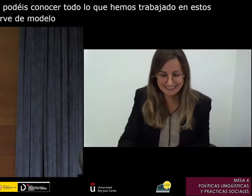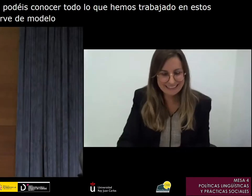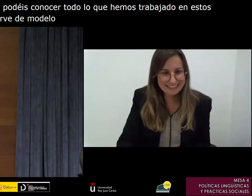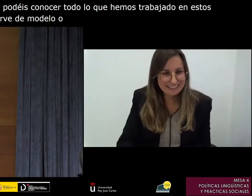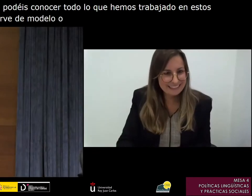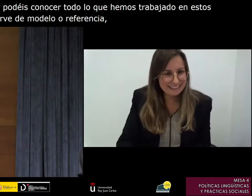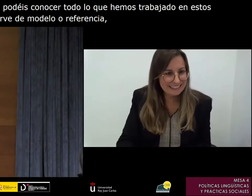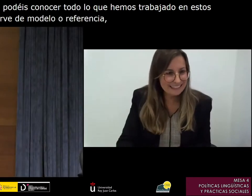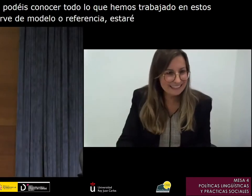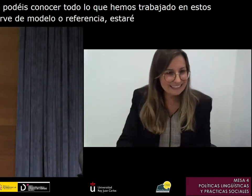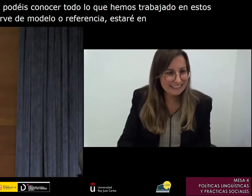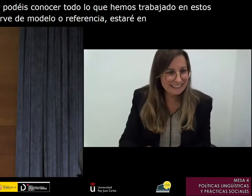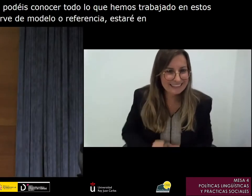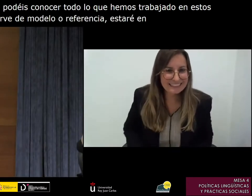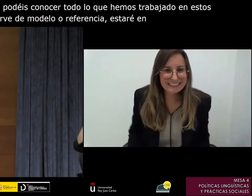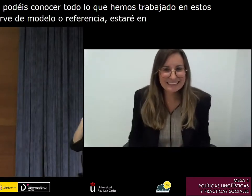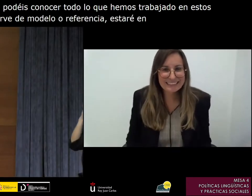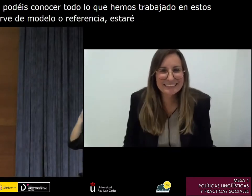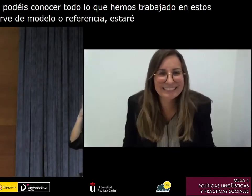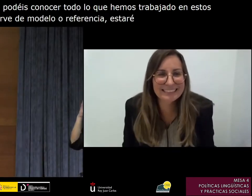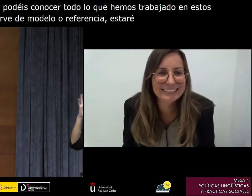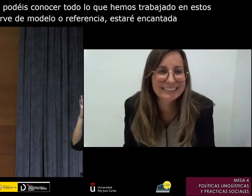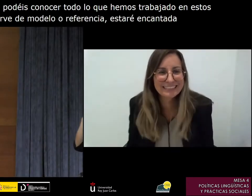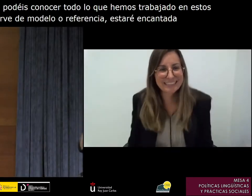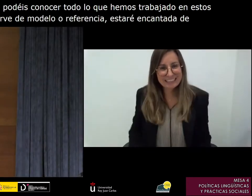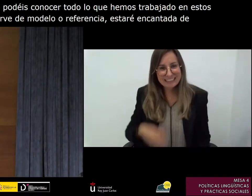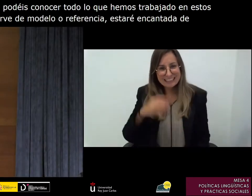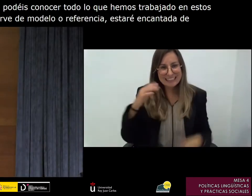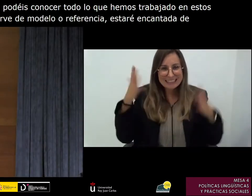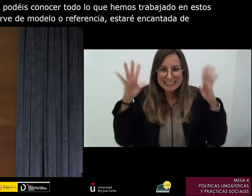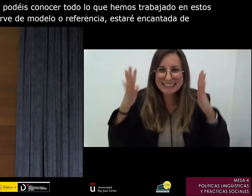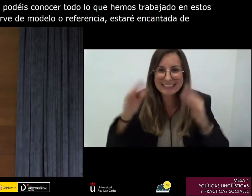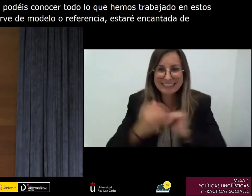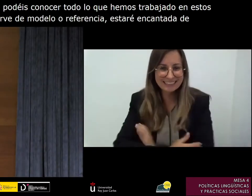acaba el tiempo. Muchísimas gracias por vuestra atención.